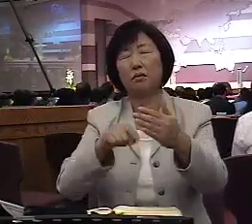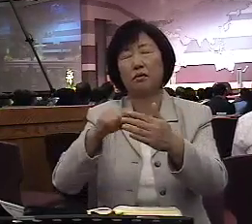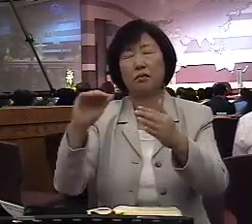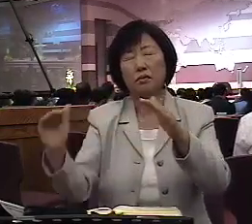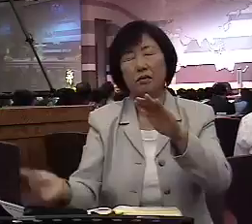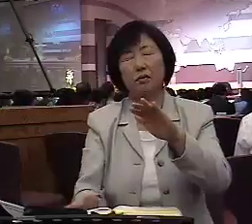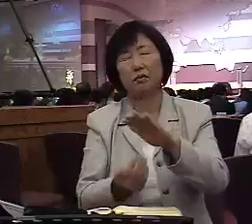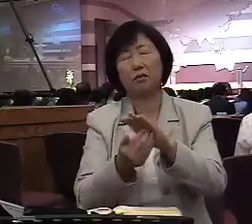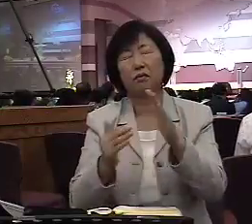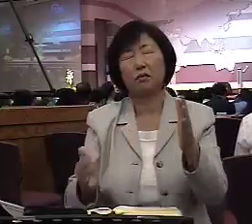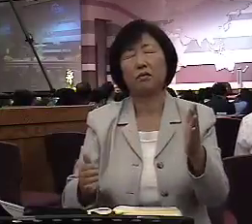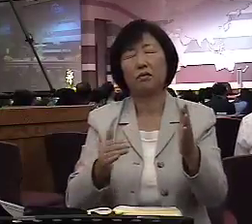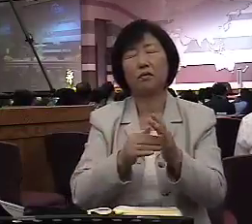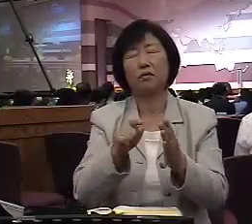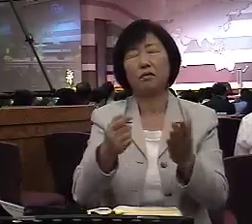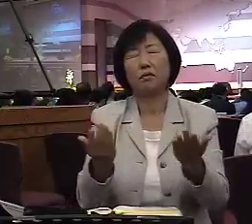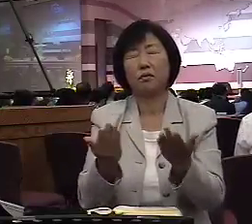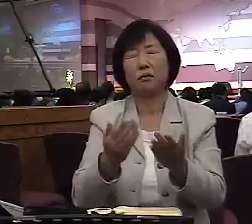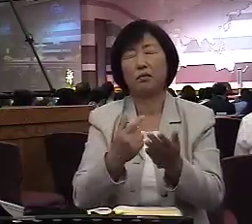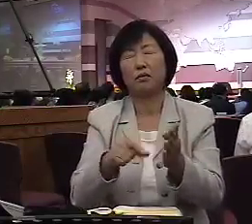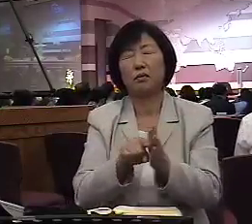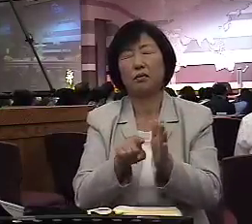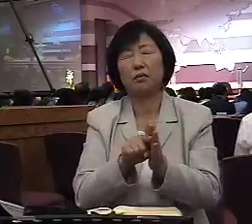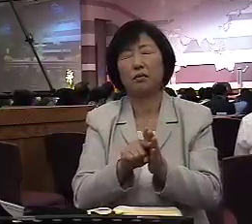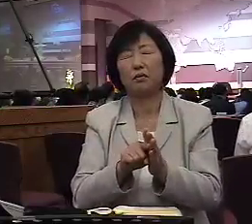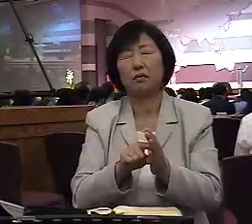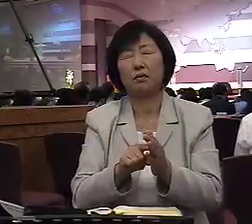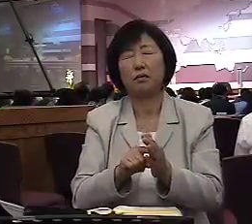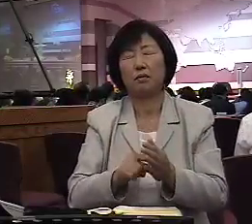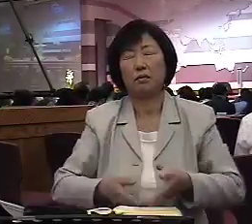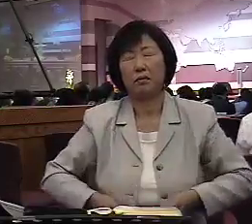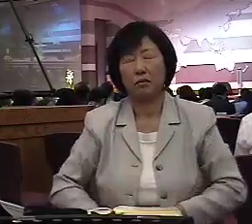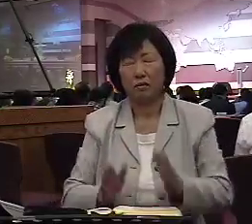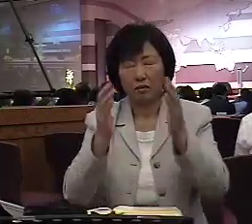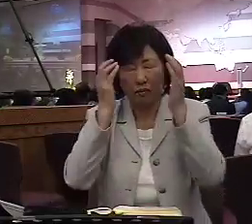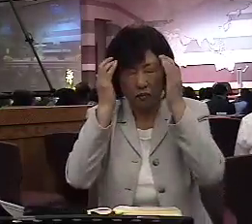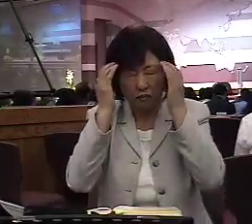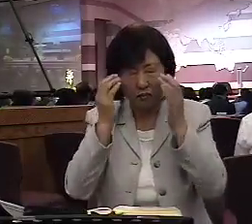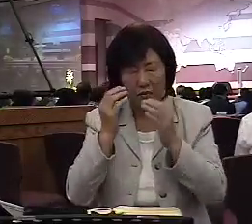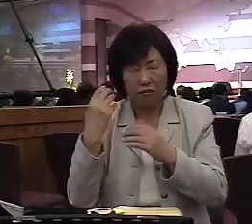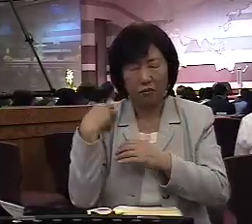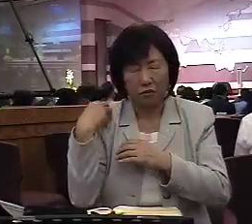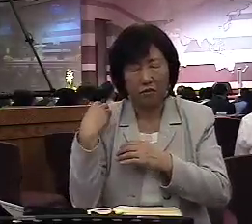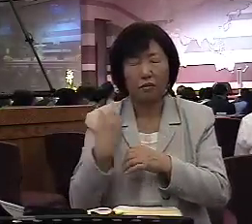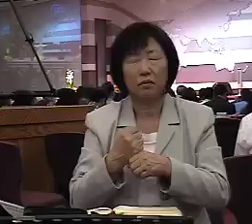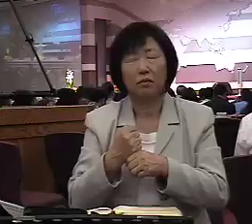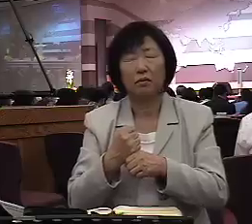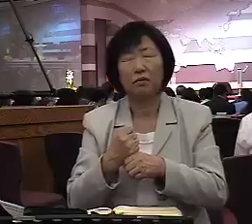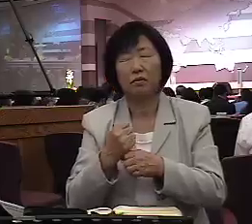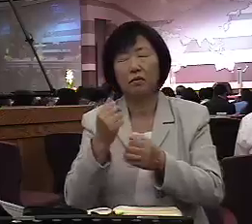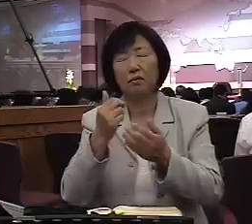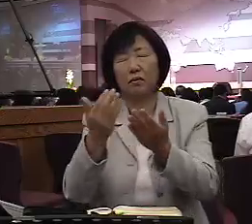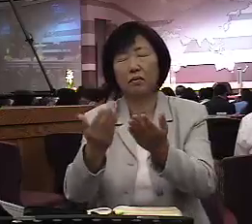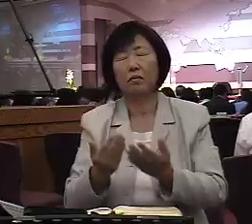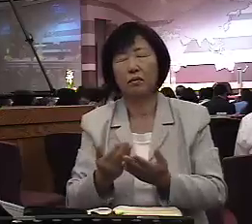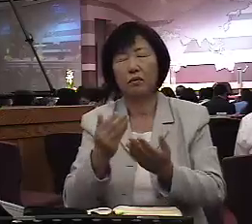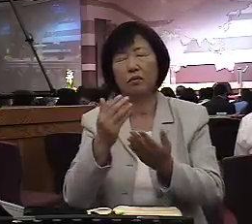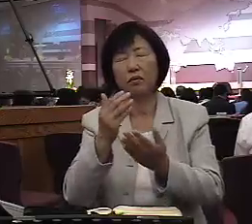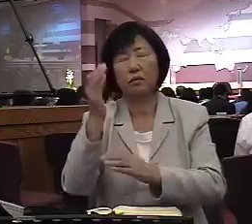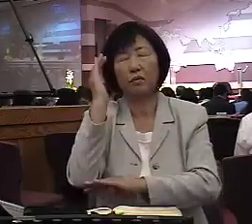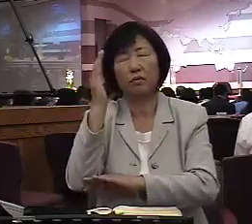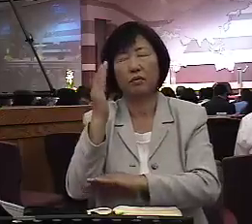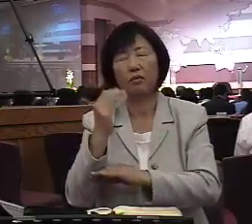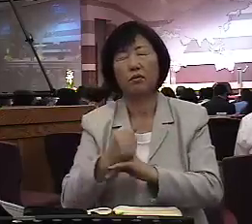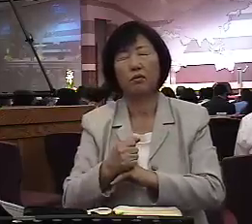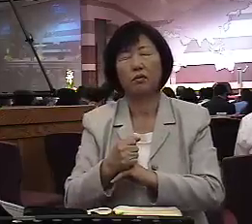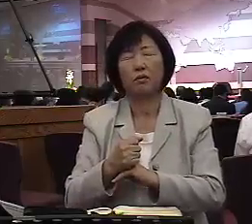이루기까지 이 일을 위하여 내가 해산의 고통을 감당한다. 주님이 주신